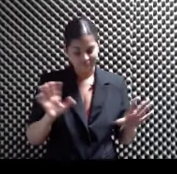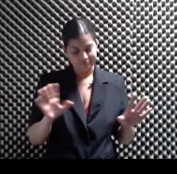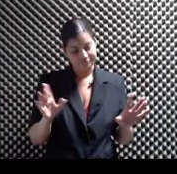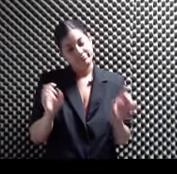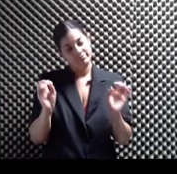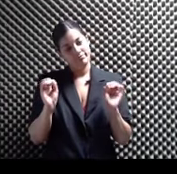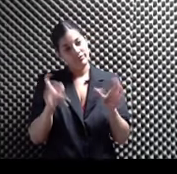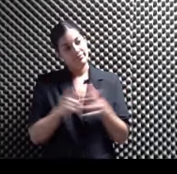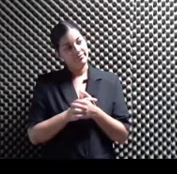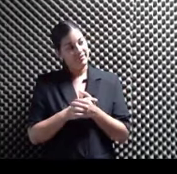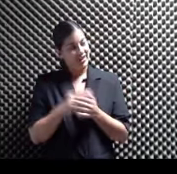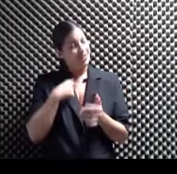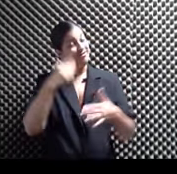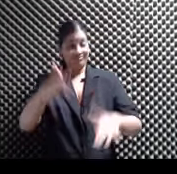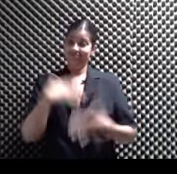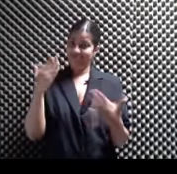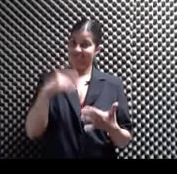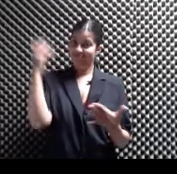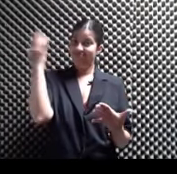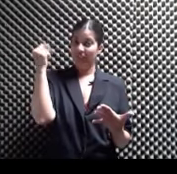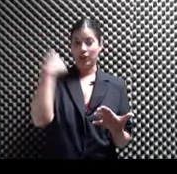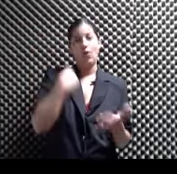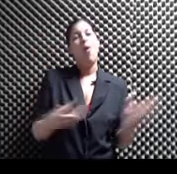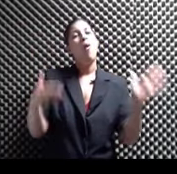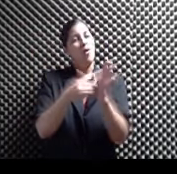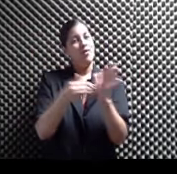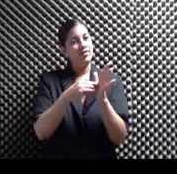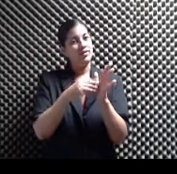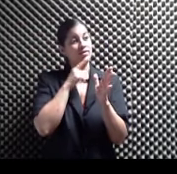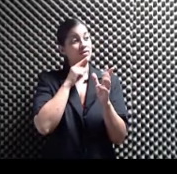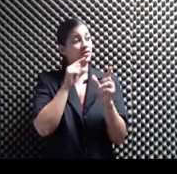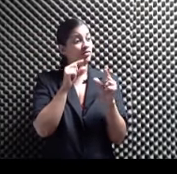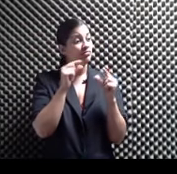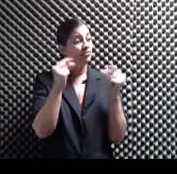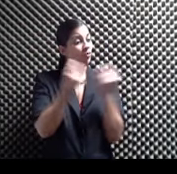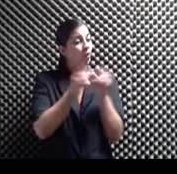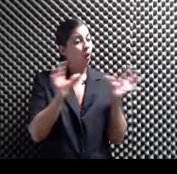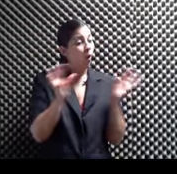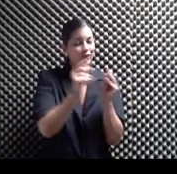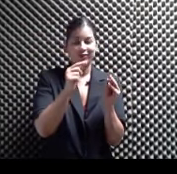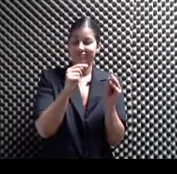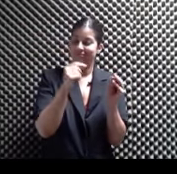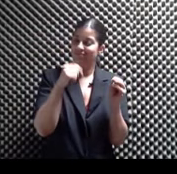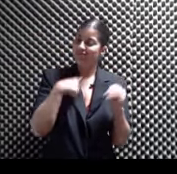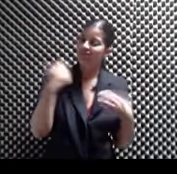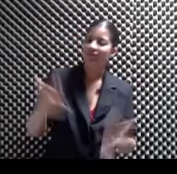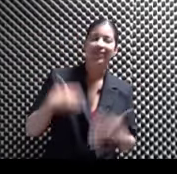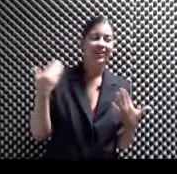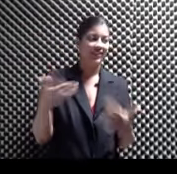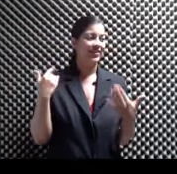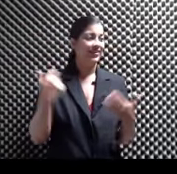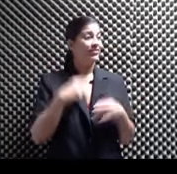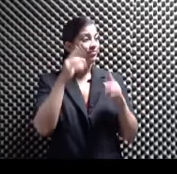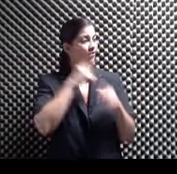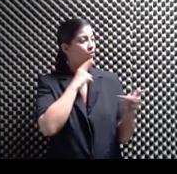Pero pues, yo estoy bien contenta porque, como repito, este junte no se da todos los días y yo estoy bien feliz. Y tienes el privilegio